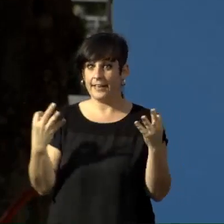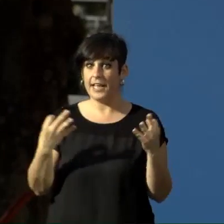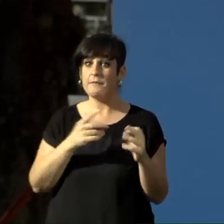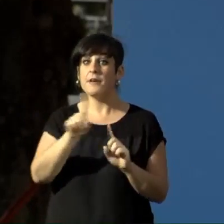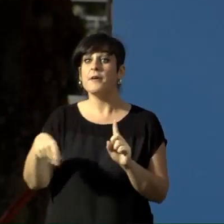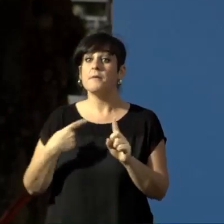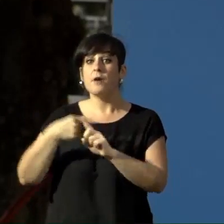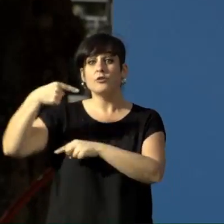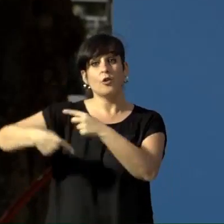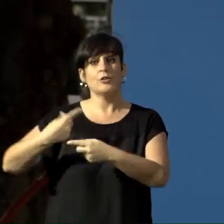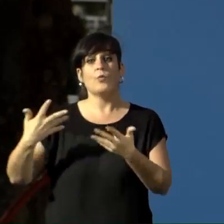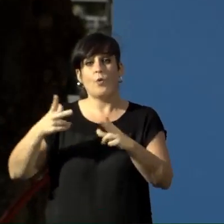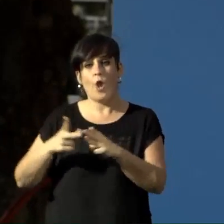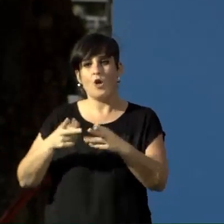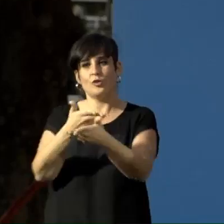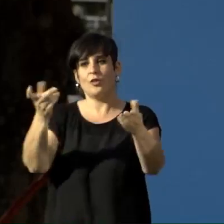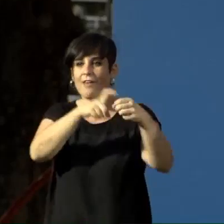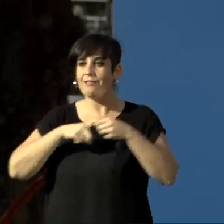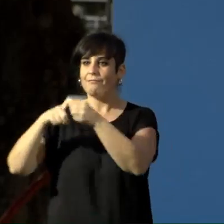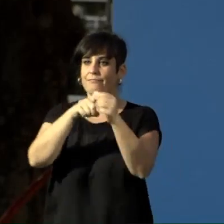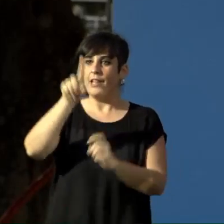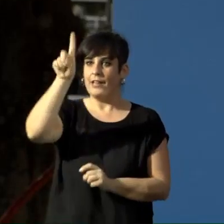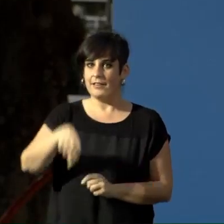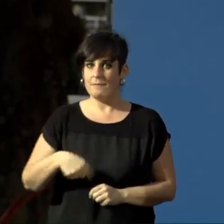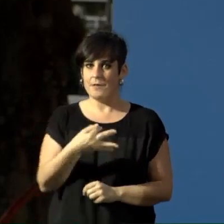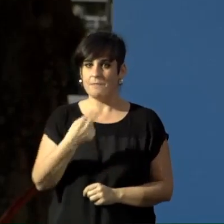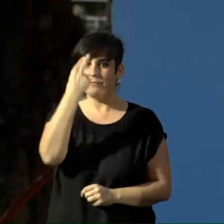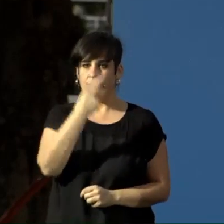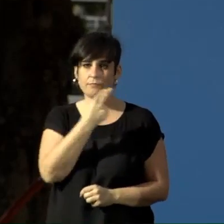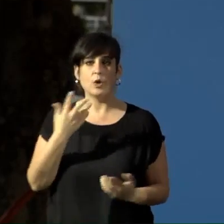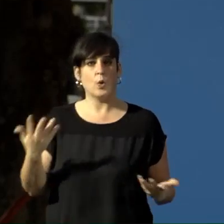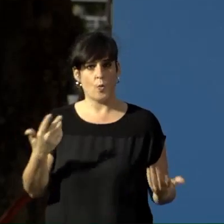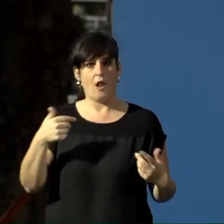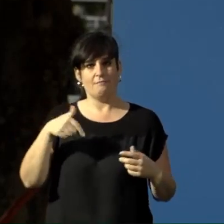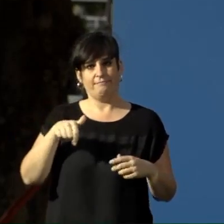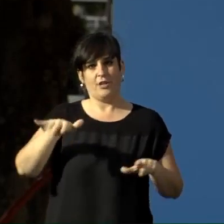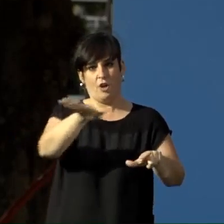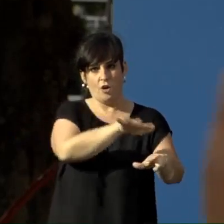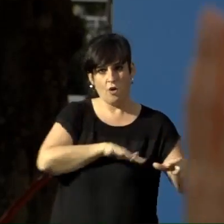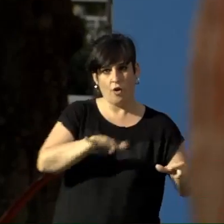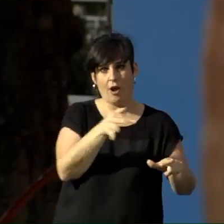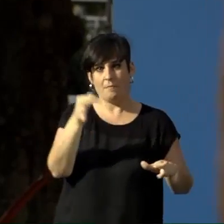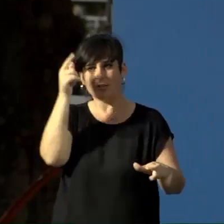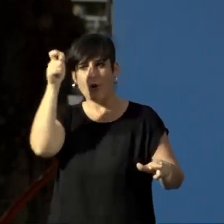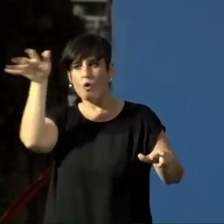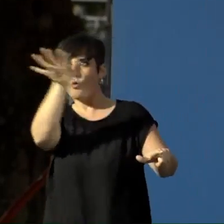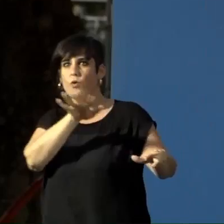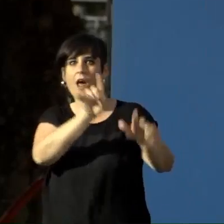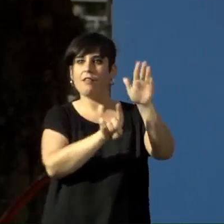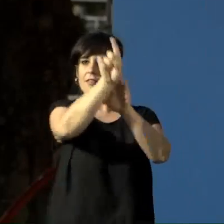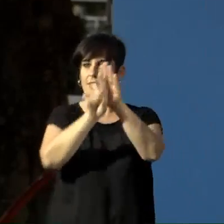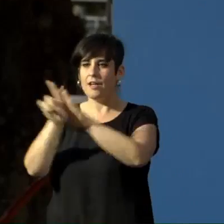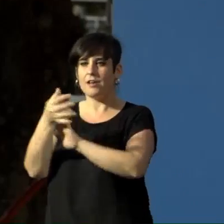que prime co resto da sociedade. O compromiso co desenvolvemento local e rural e ca igualdade